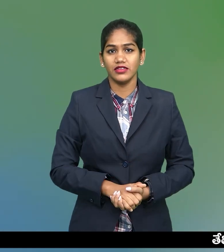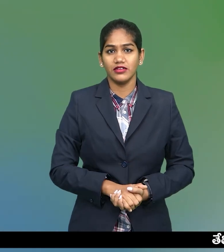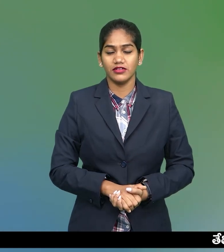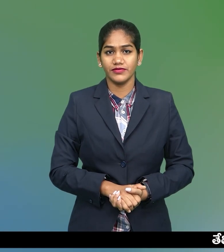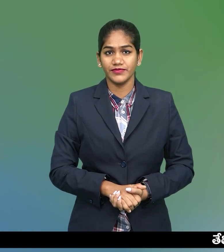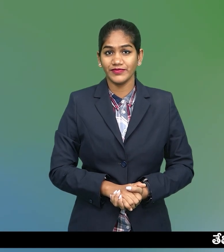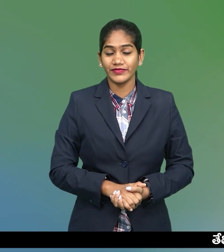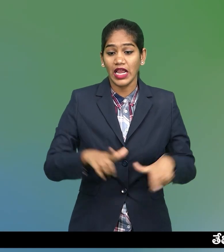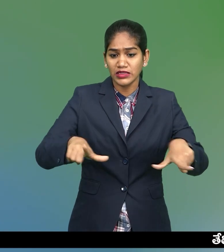తేలికైన ప్రాంతాలు